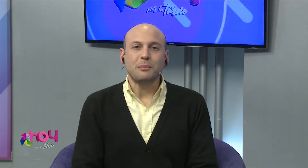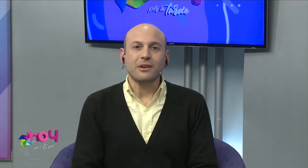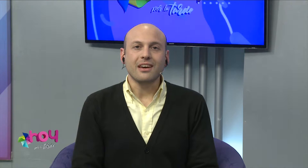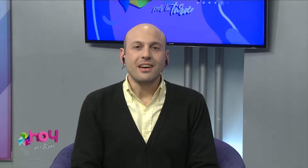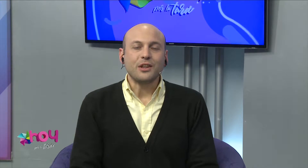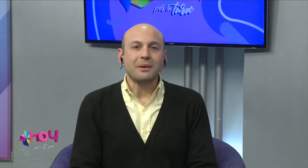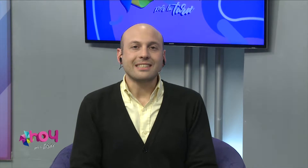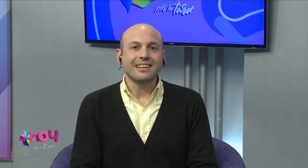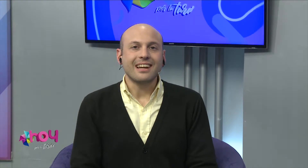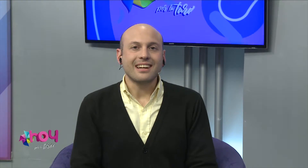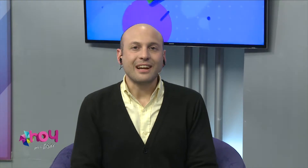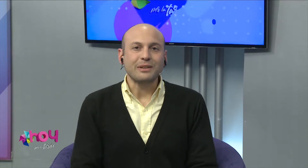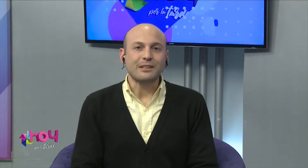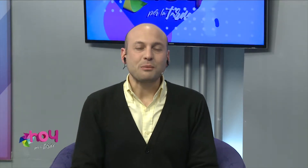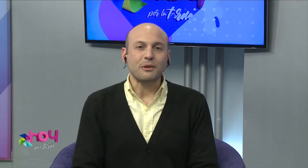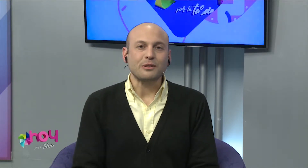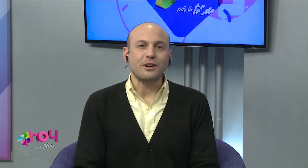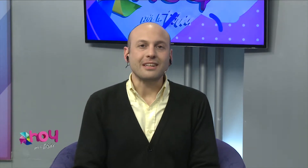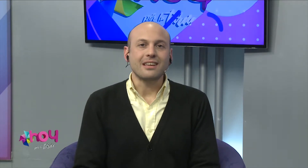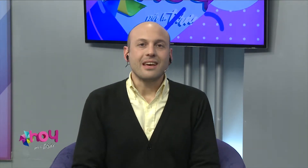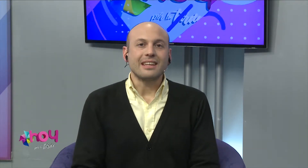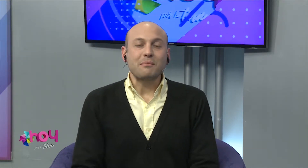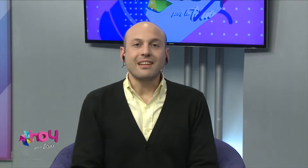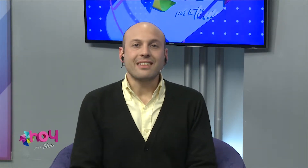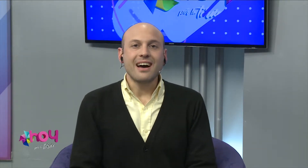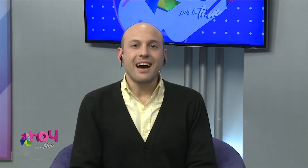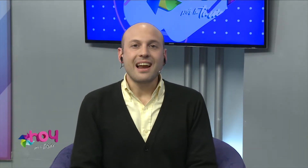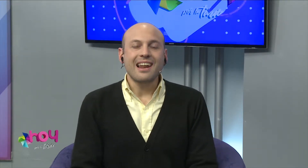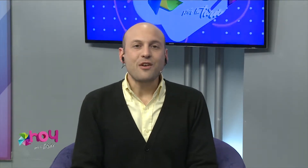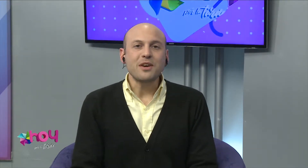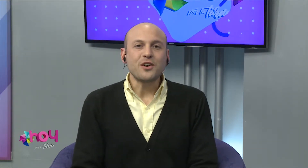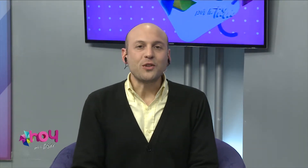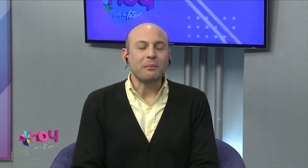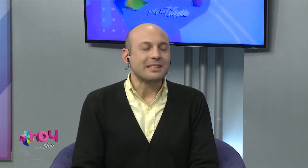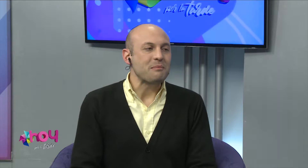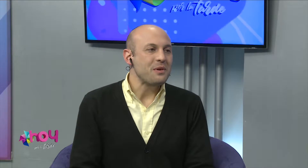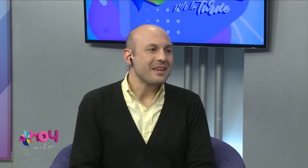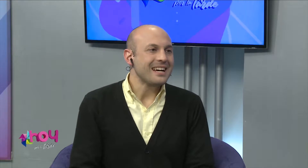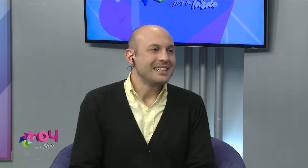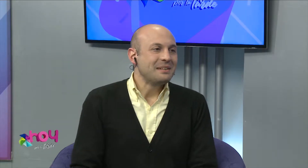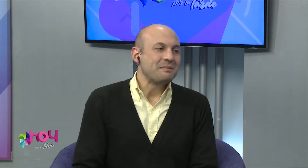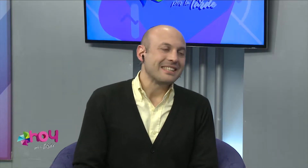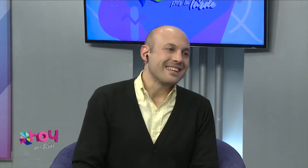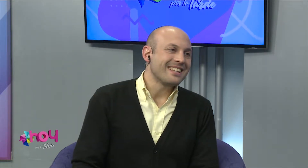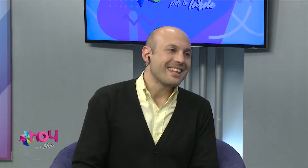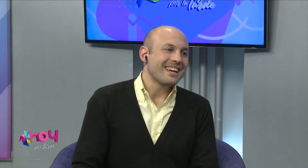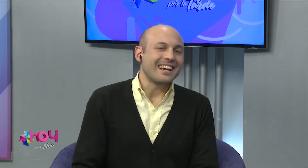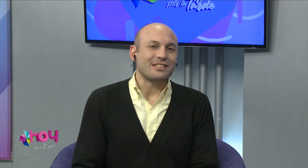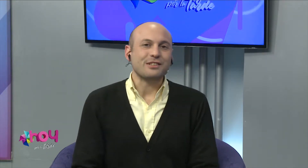porque nos van a regalar algunas de sus producciones. También está al lado mío Noemí Sepúlveda, presidenta de la